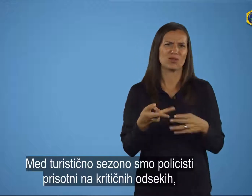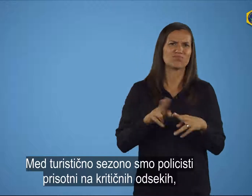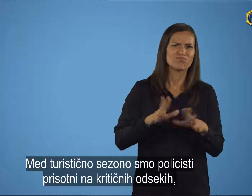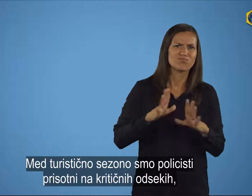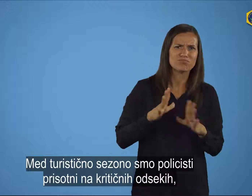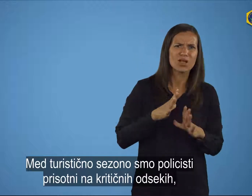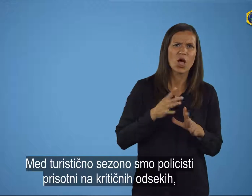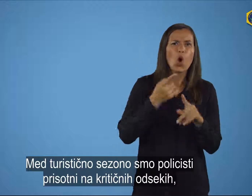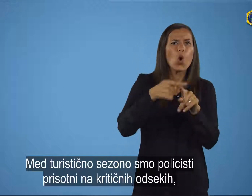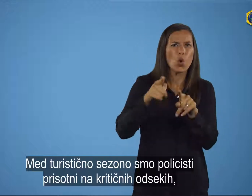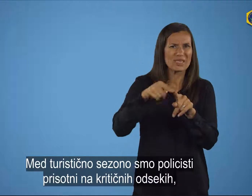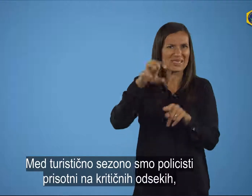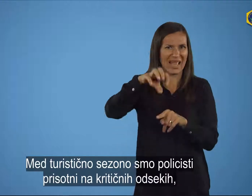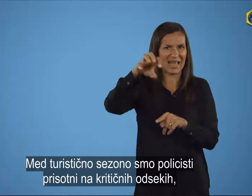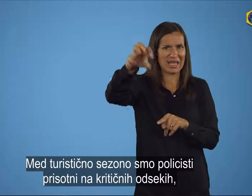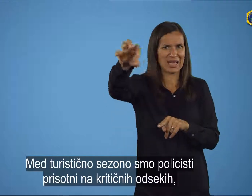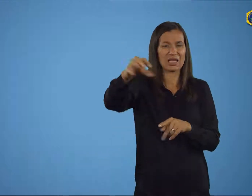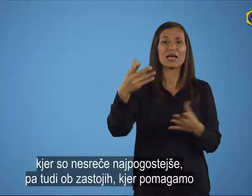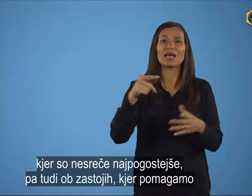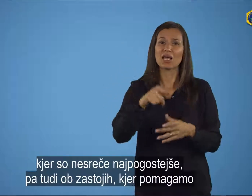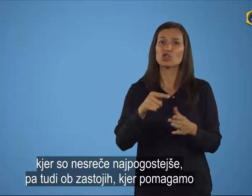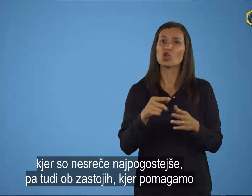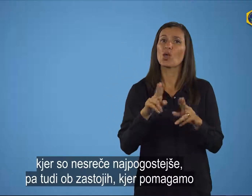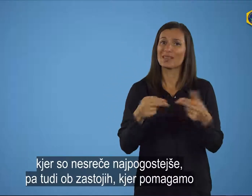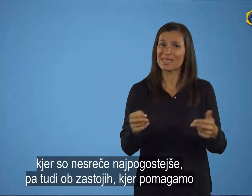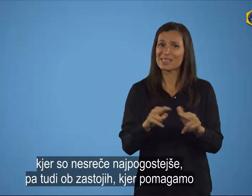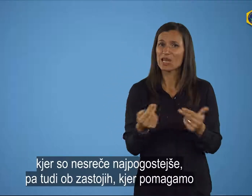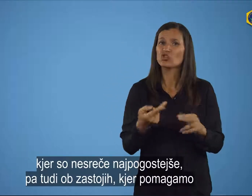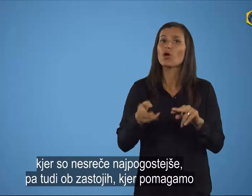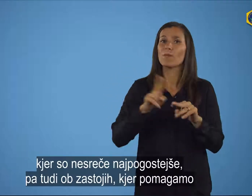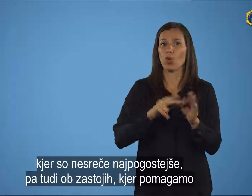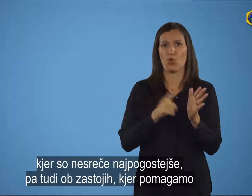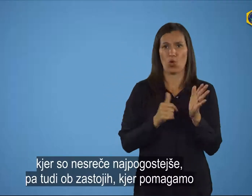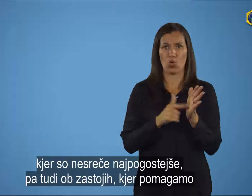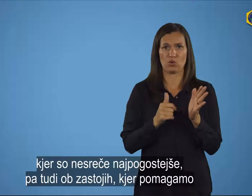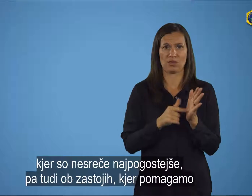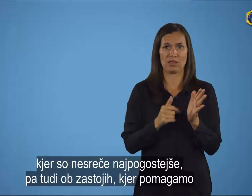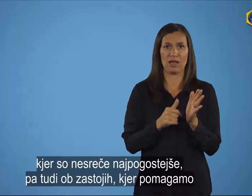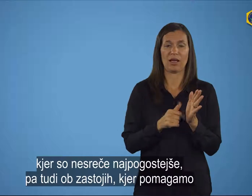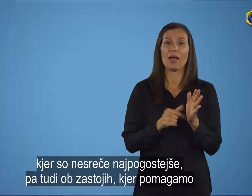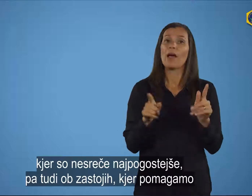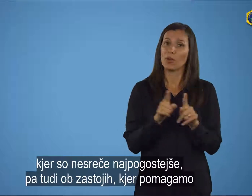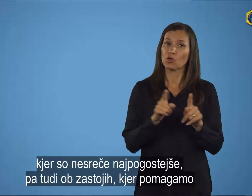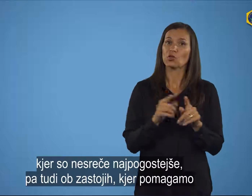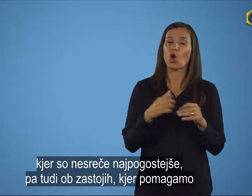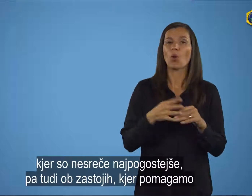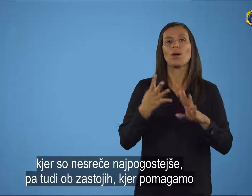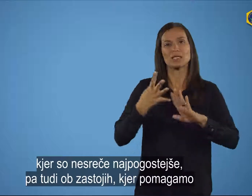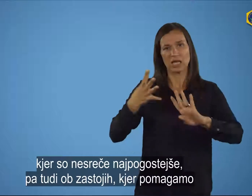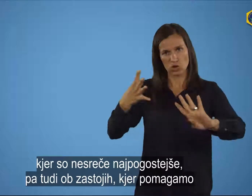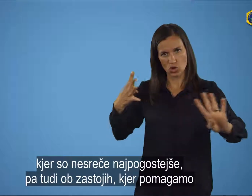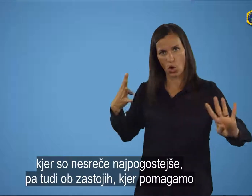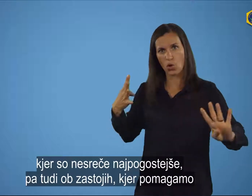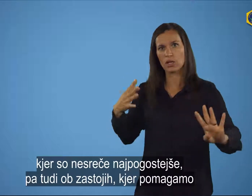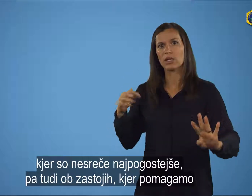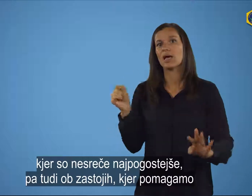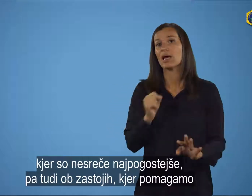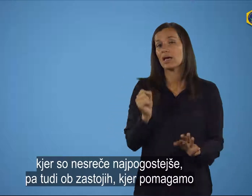najpogostejše, pa tudi ob zastojih, kjer pomagamo udeležencem cestnega prometa ter v skladu s svojimi pristojnostmi